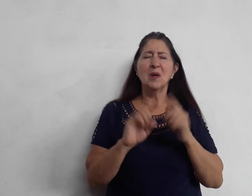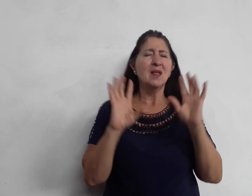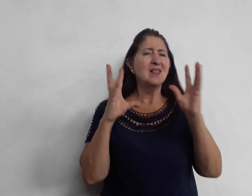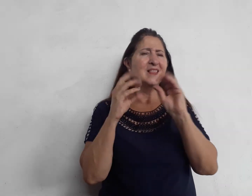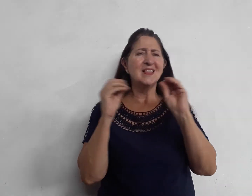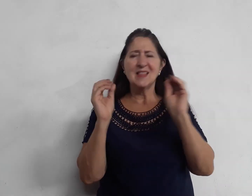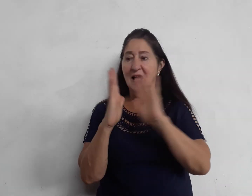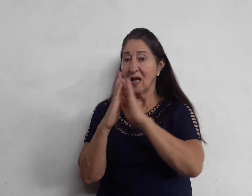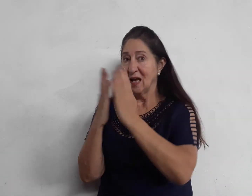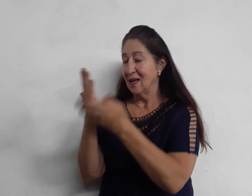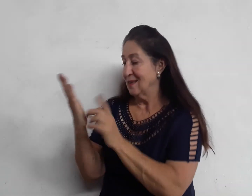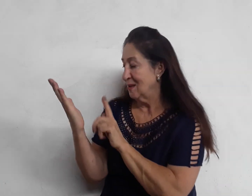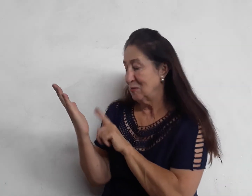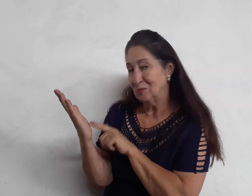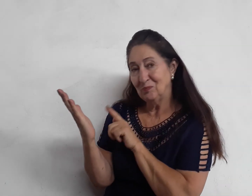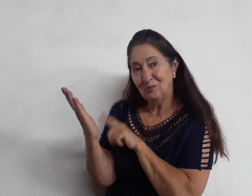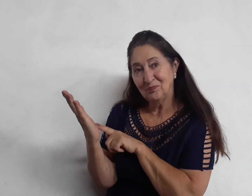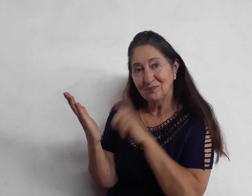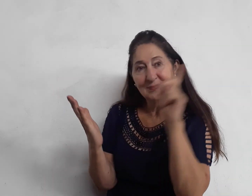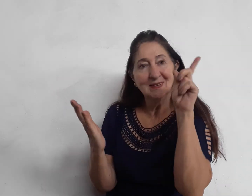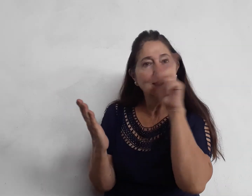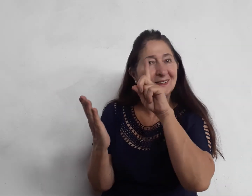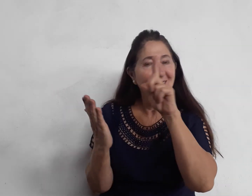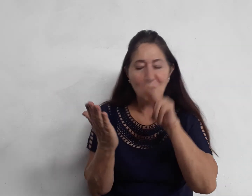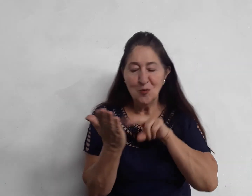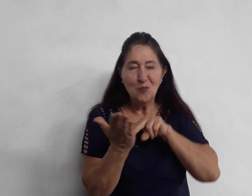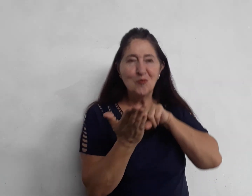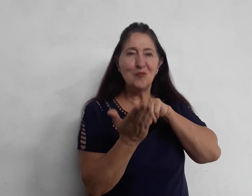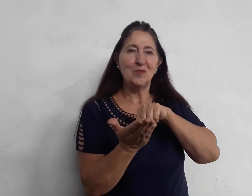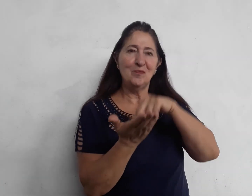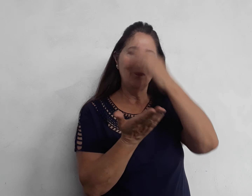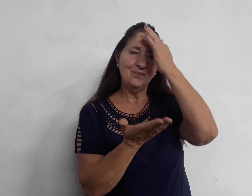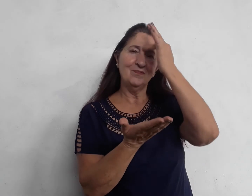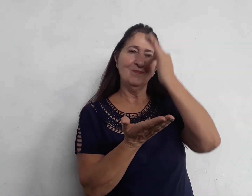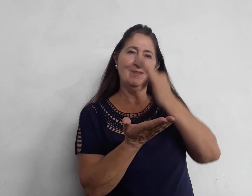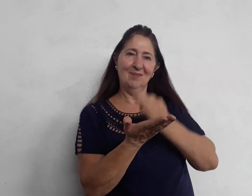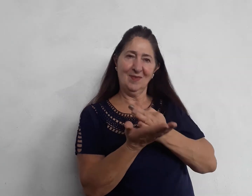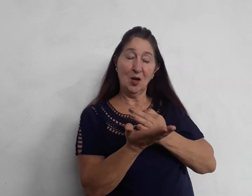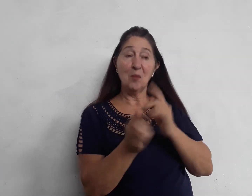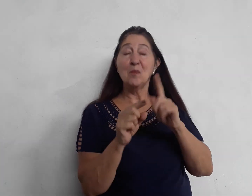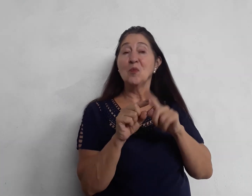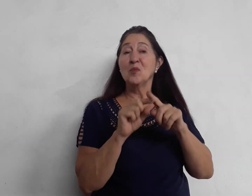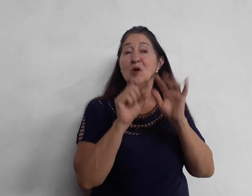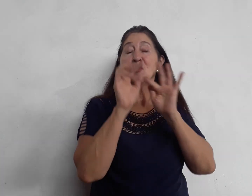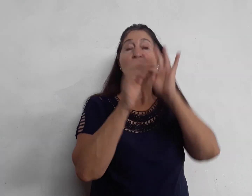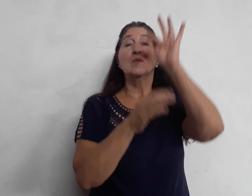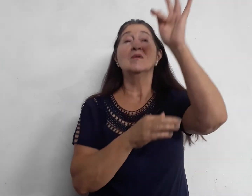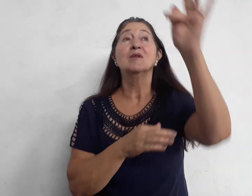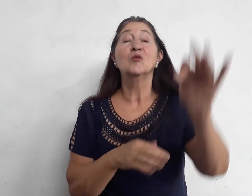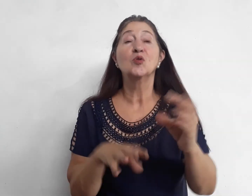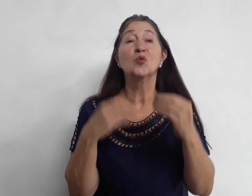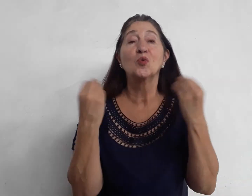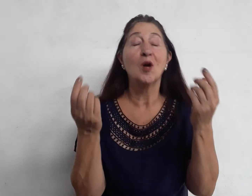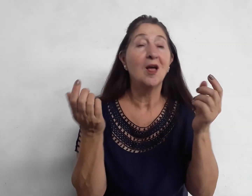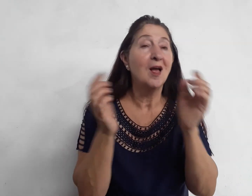Escrituras, não consegue manter firme a fé de que um dia não haverá choro e nem